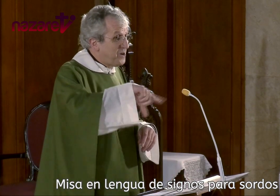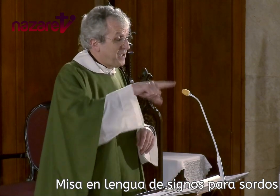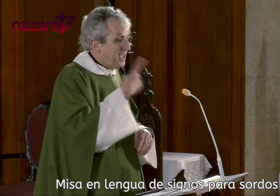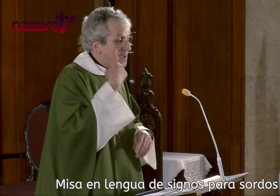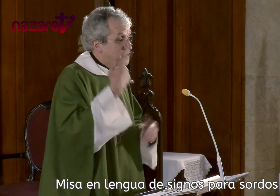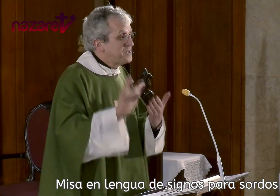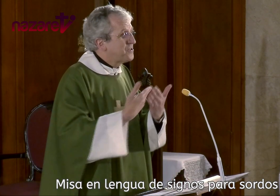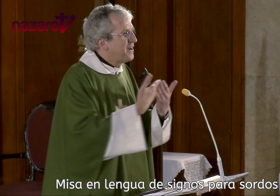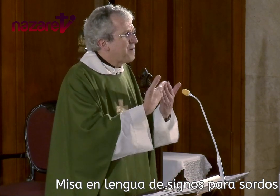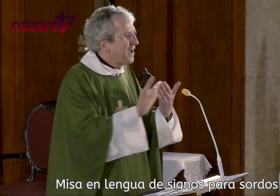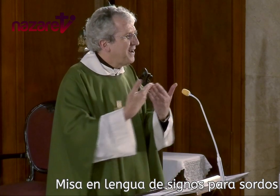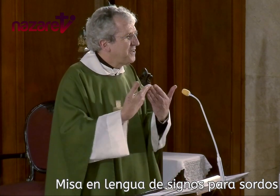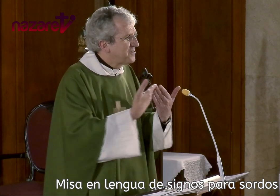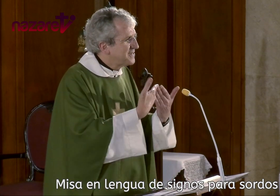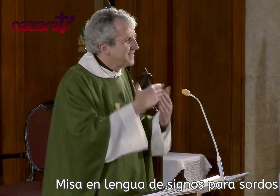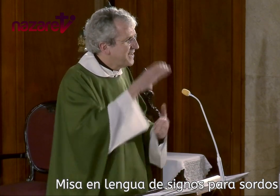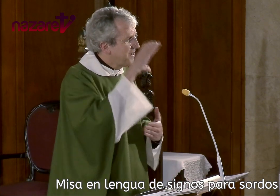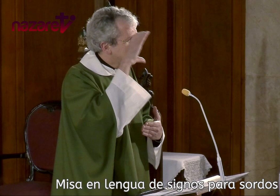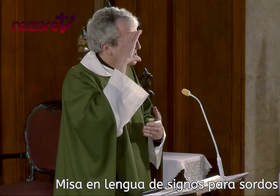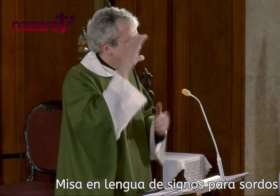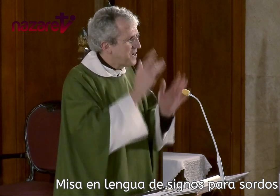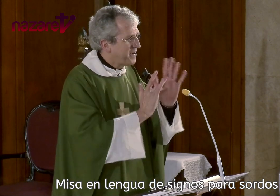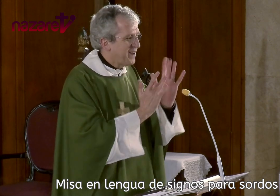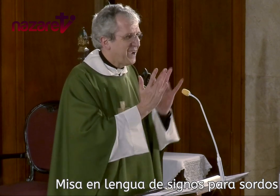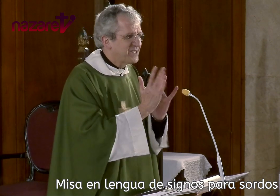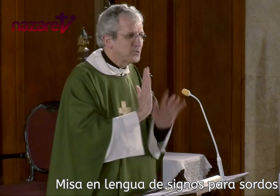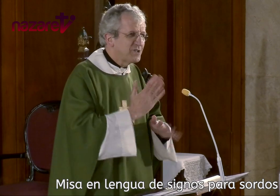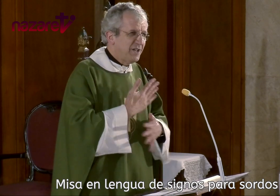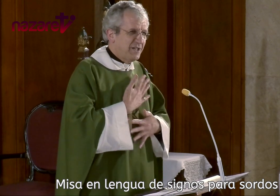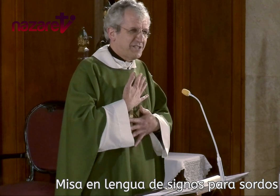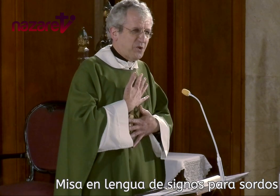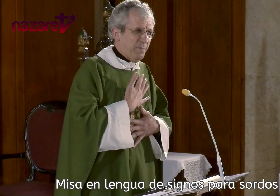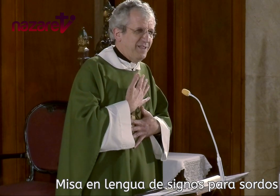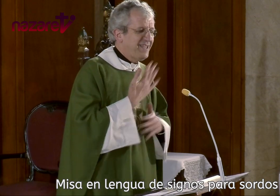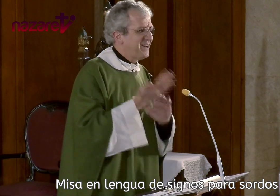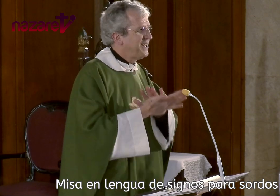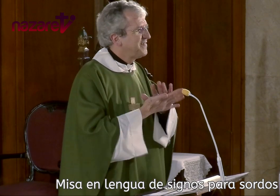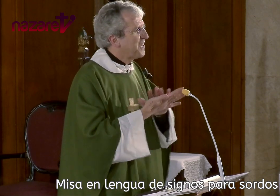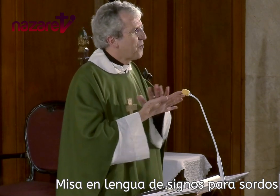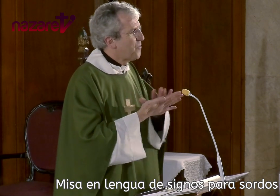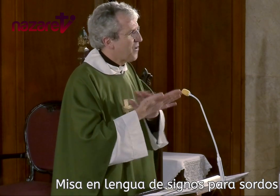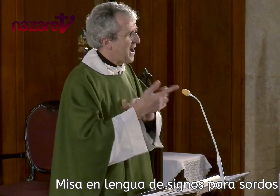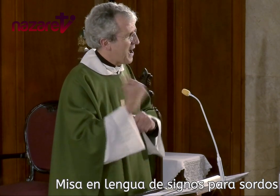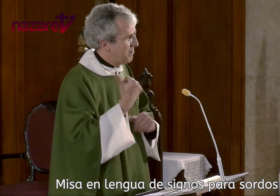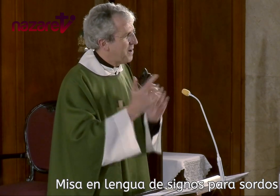hemos visto en el evangelio que los que escuchaban a jesús se sorprendían de como hablaba